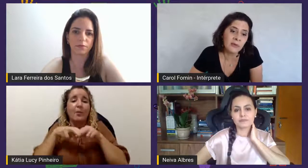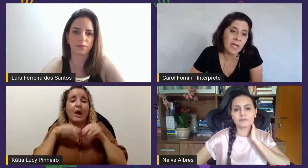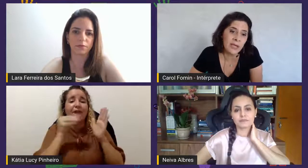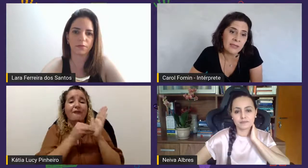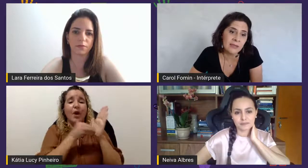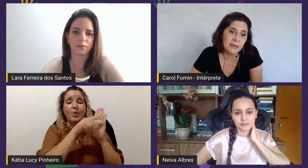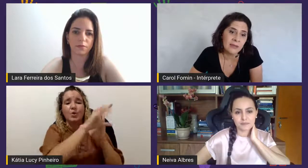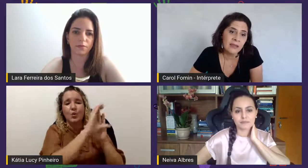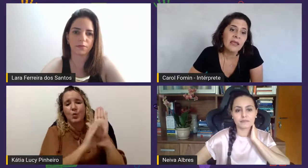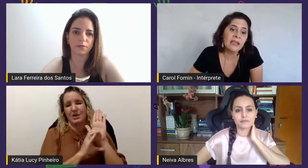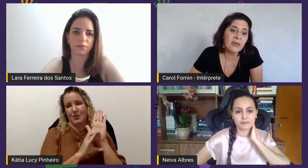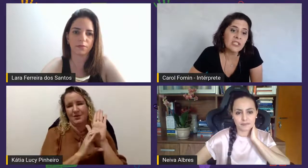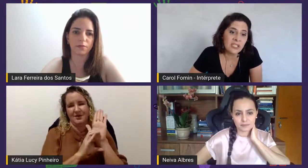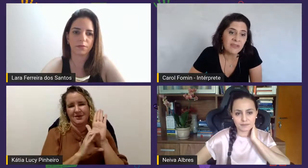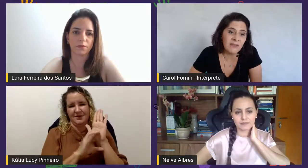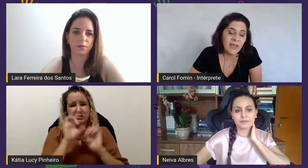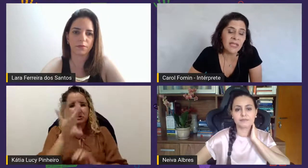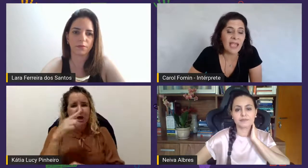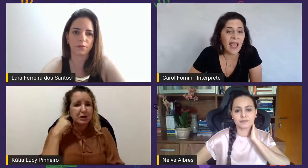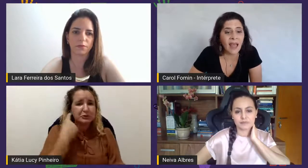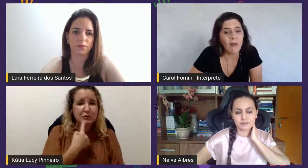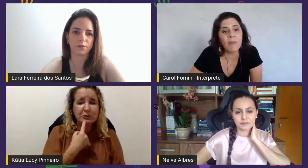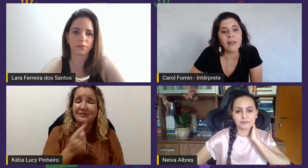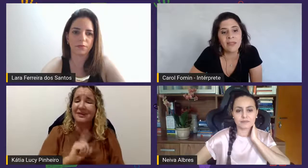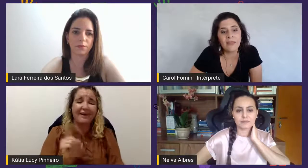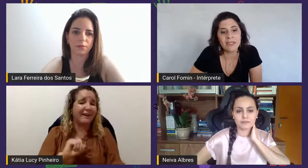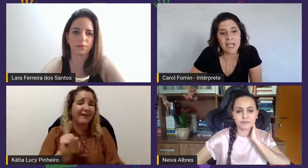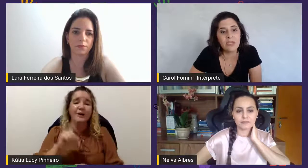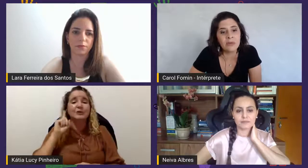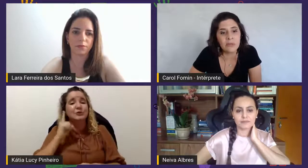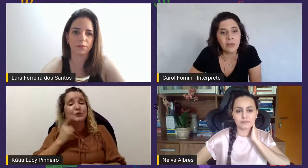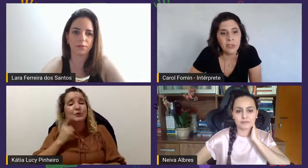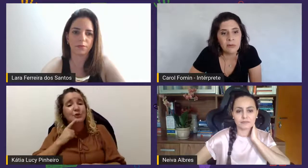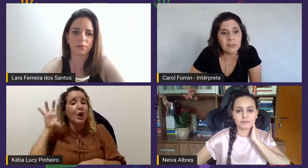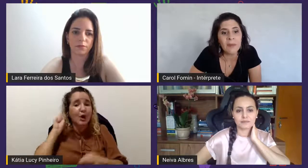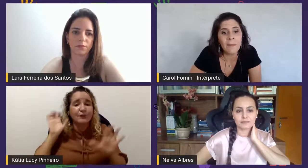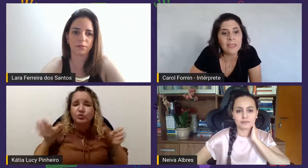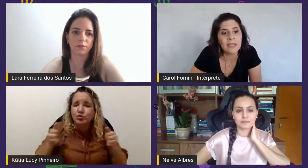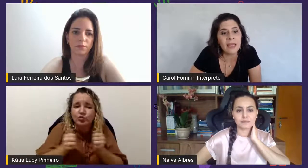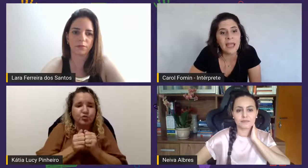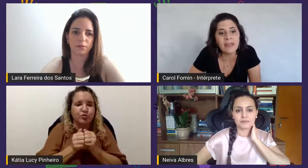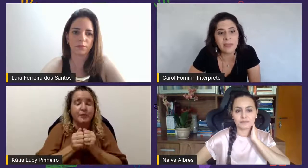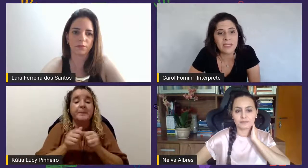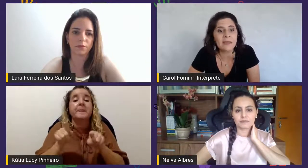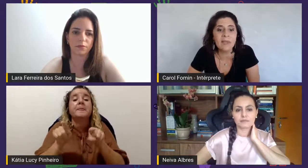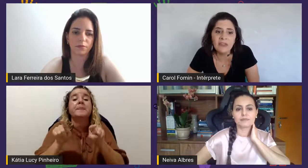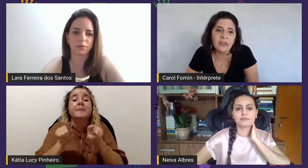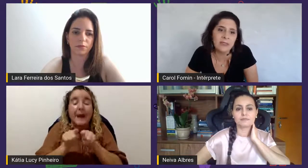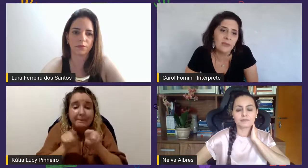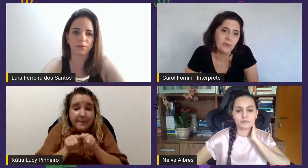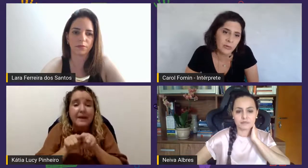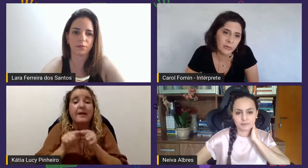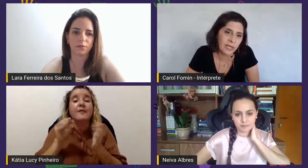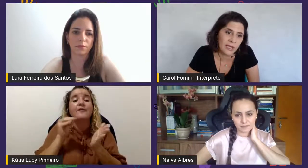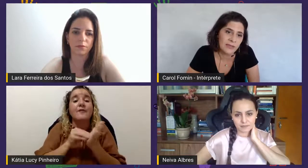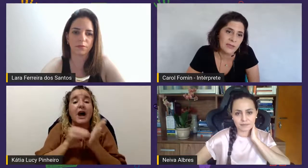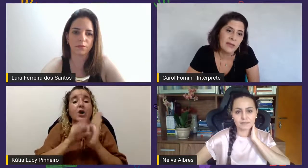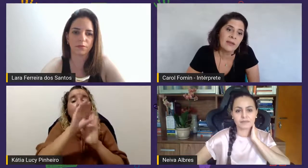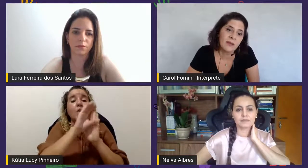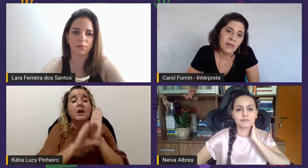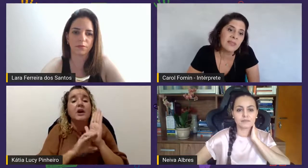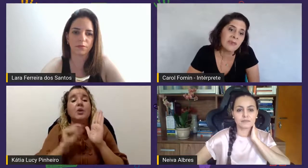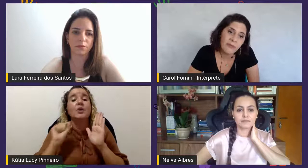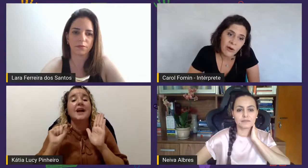para o português. Então, a gente vê que há uma defasagem nos currículos para pensar na interpretação na direção do